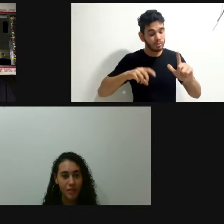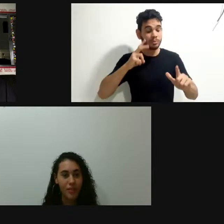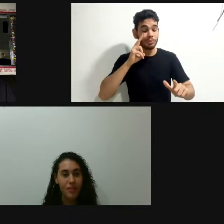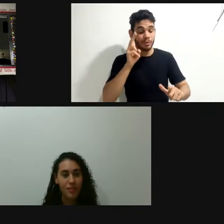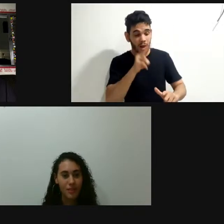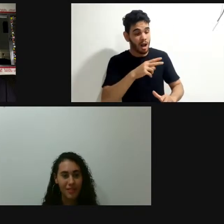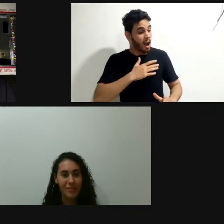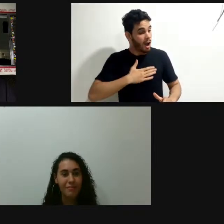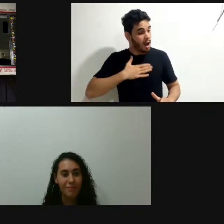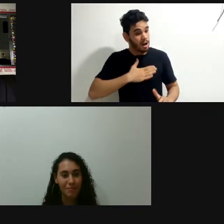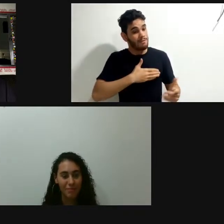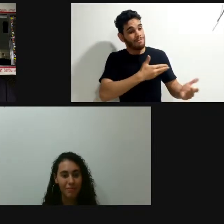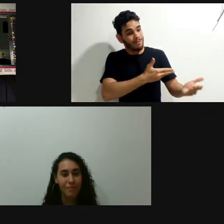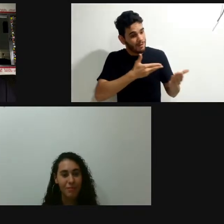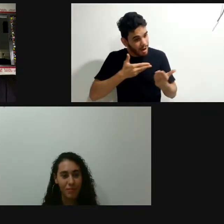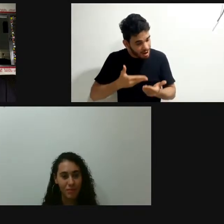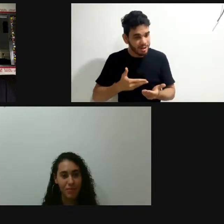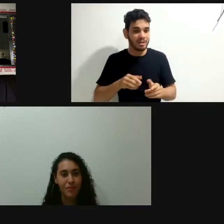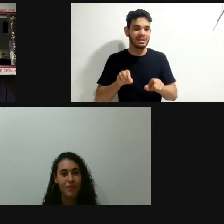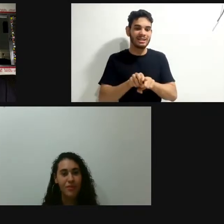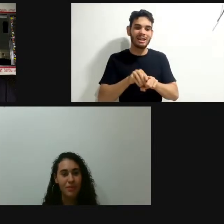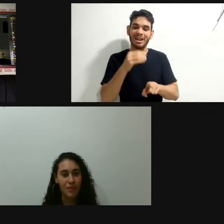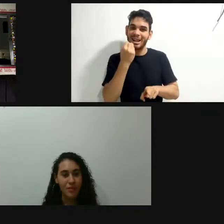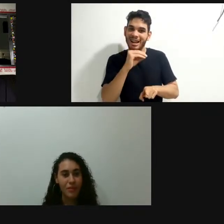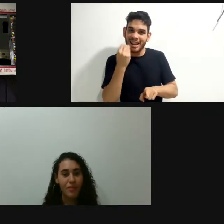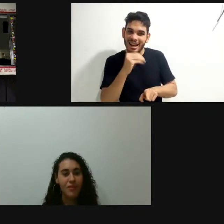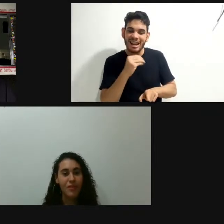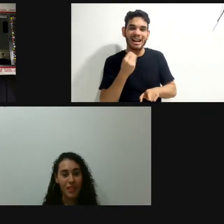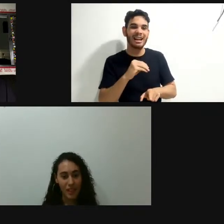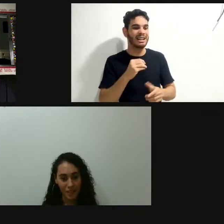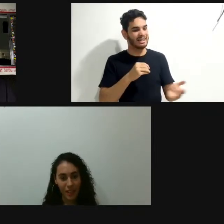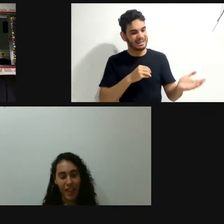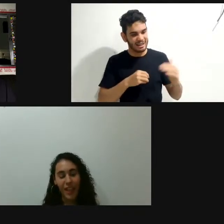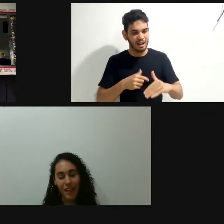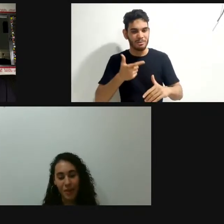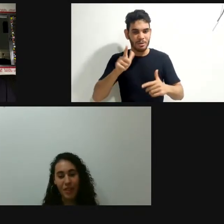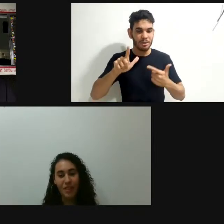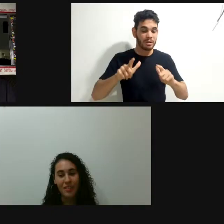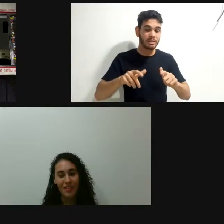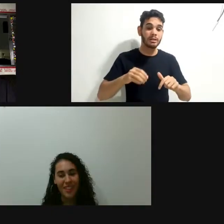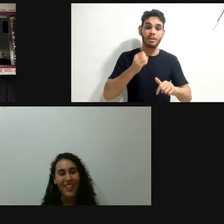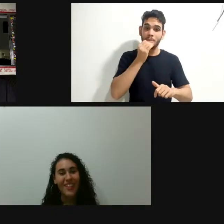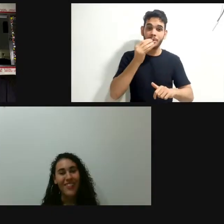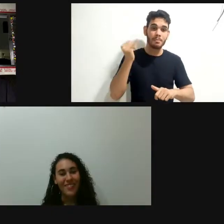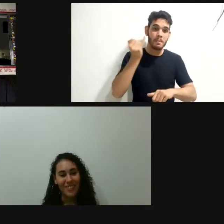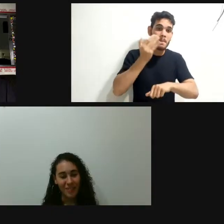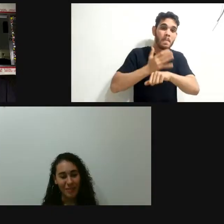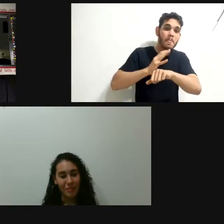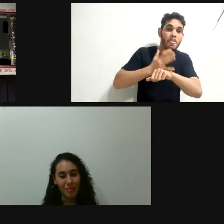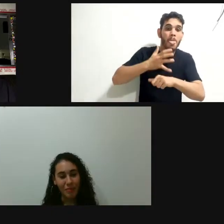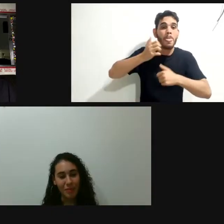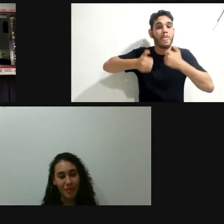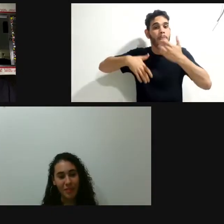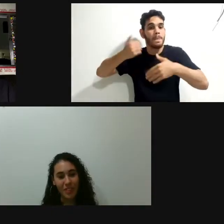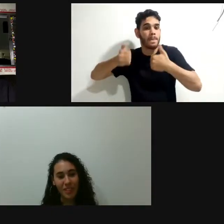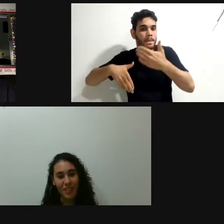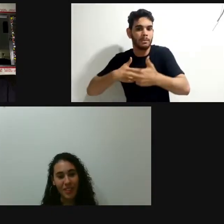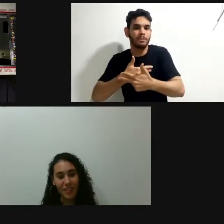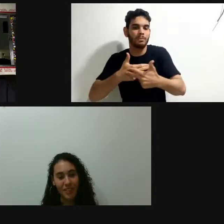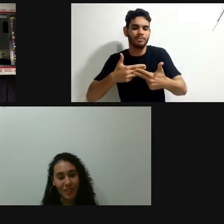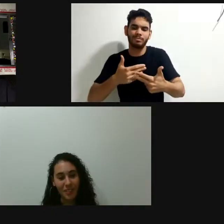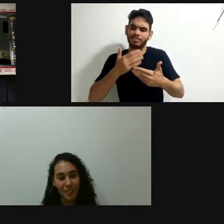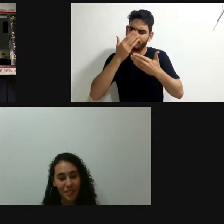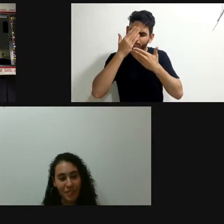você treinar a verbalização, perder um pouquinho da timidez e vai para cima. Parabéns pelo seu trabalho. Obrigado a todo mundo que